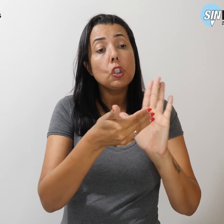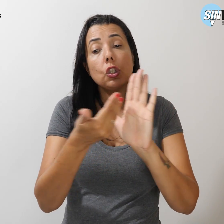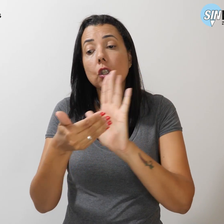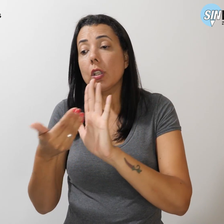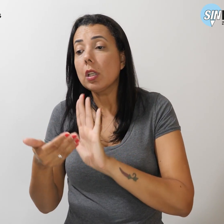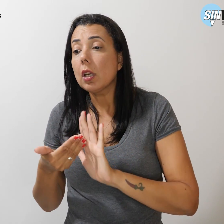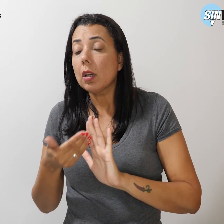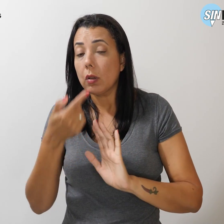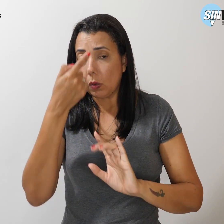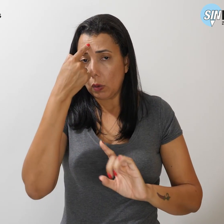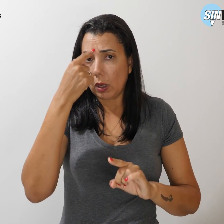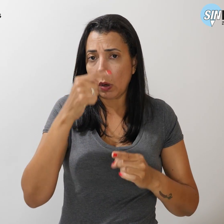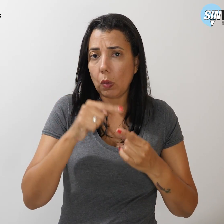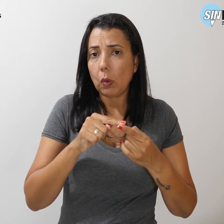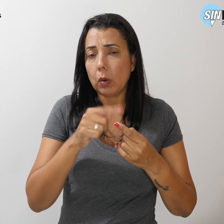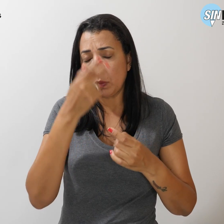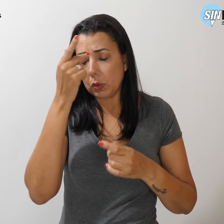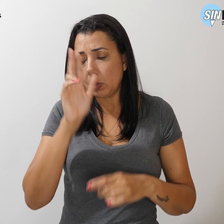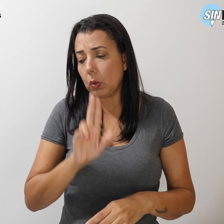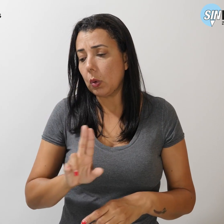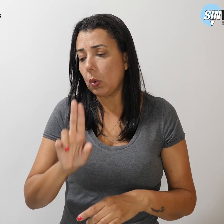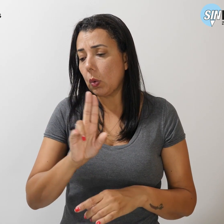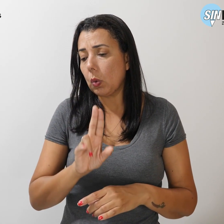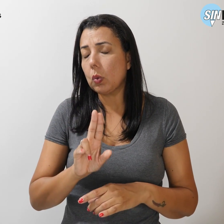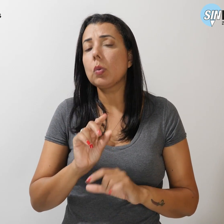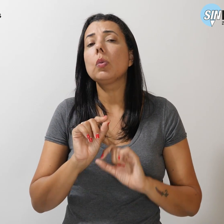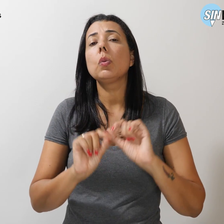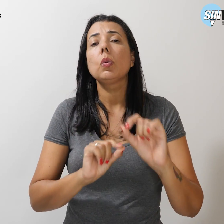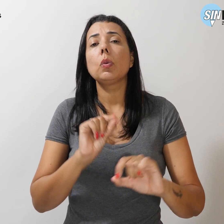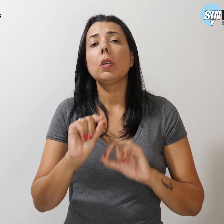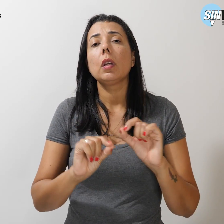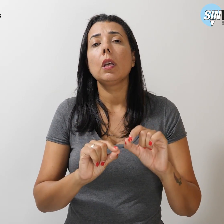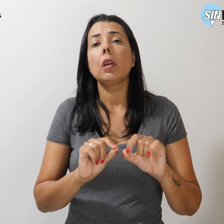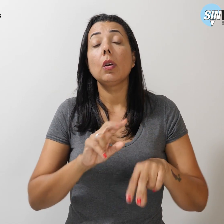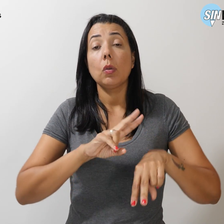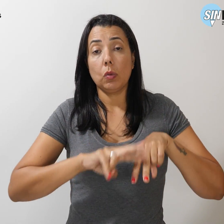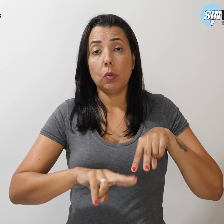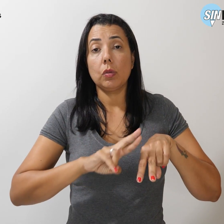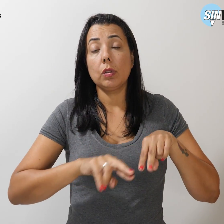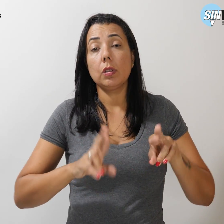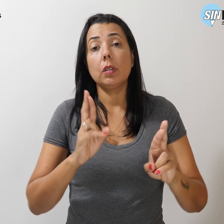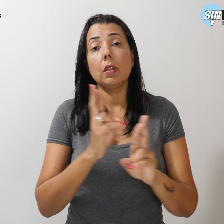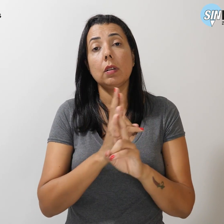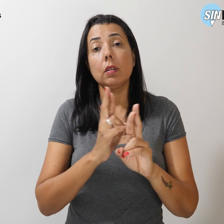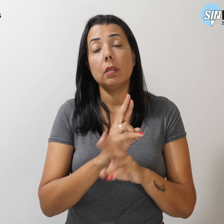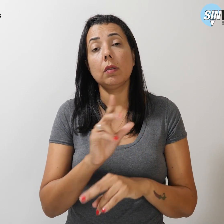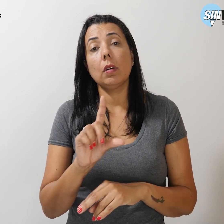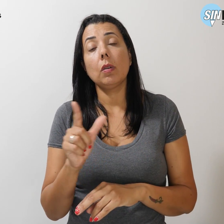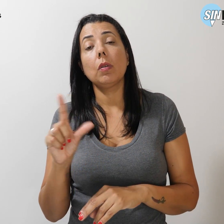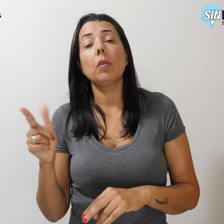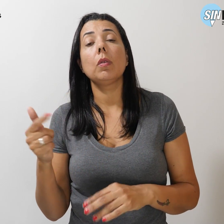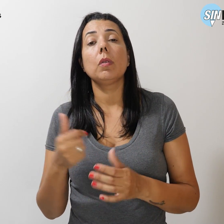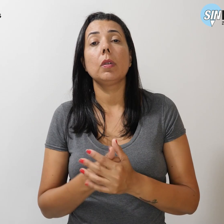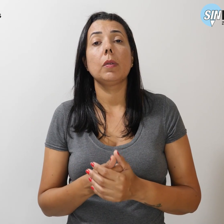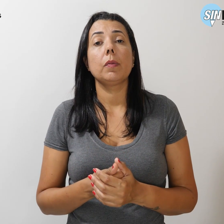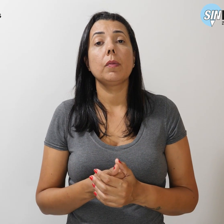vieses que usualmente subordinam um gênero em relação a outro. A sua